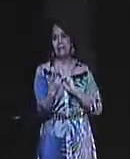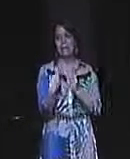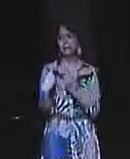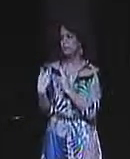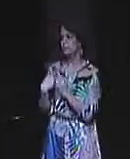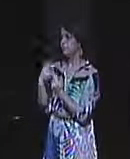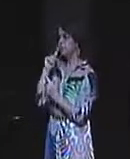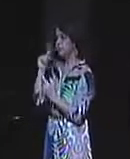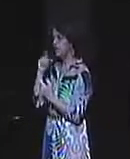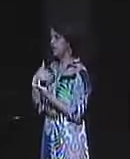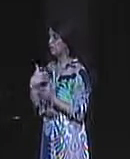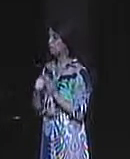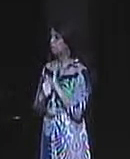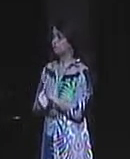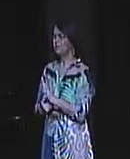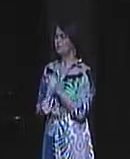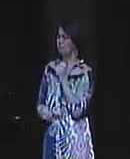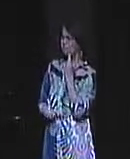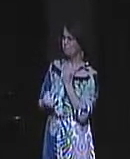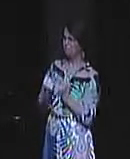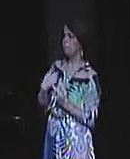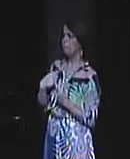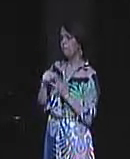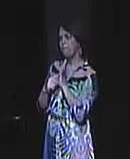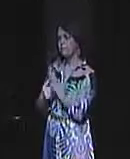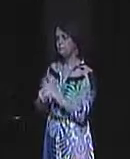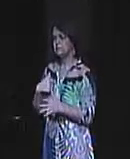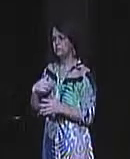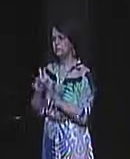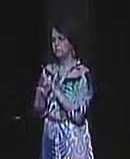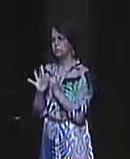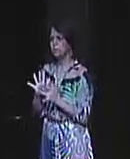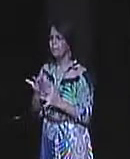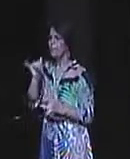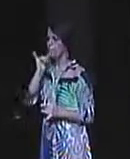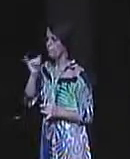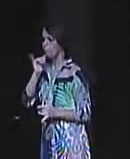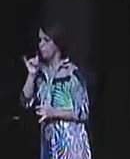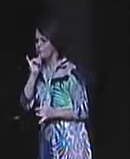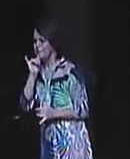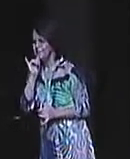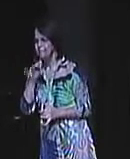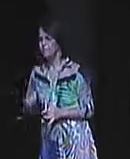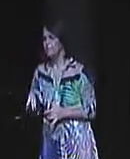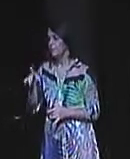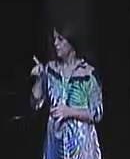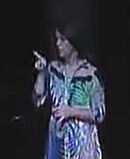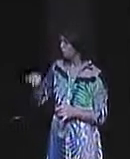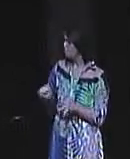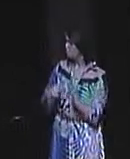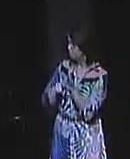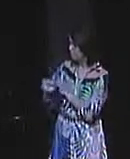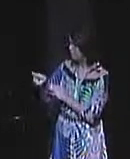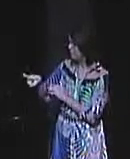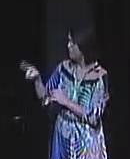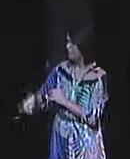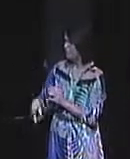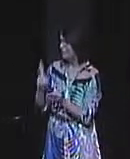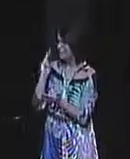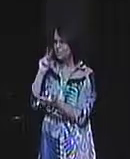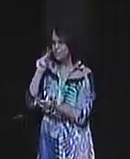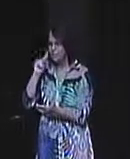segundo a segunda indicação você tem bebido se alimentado da palavra de forma que essa palavra